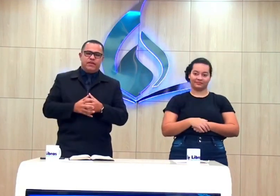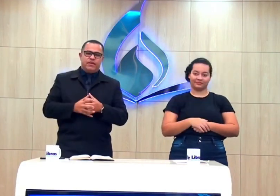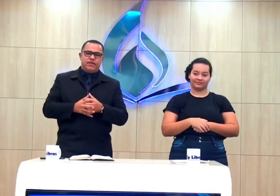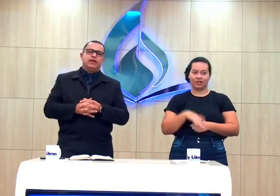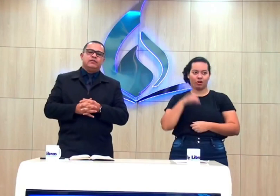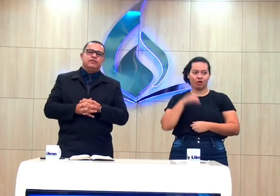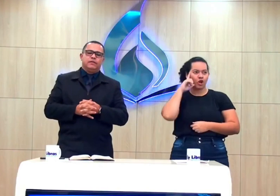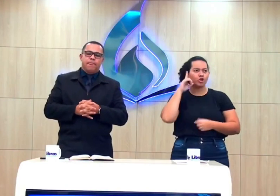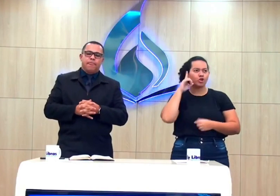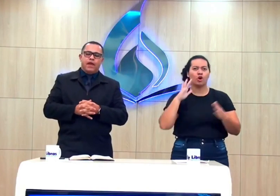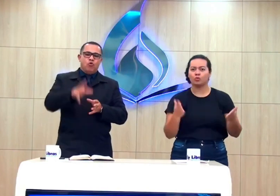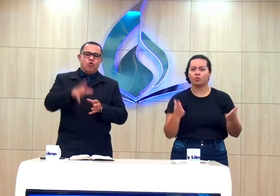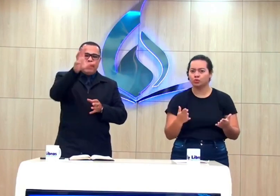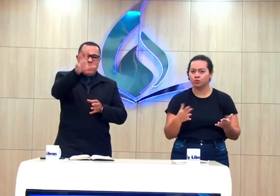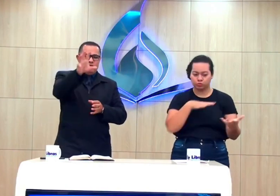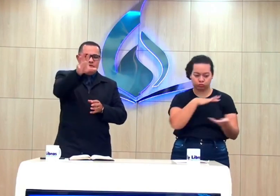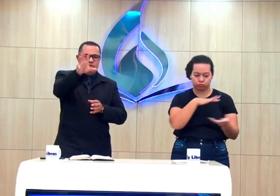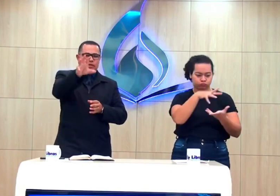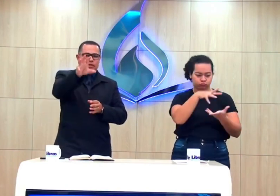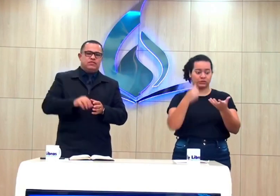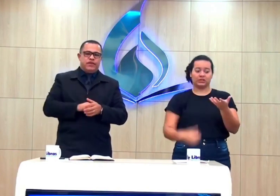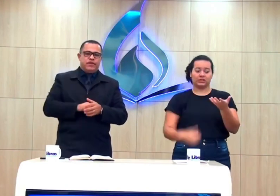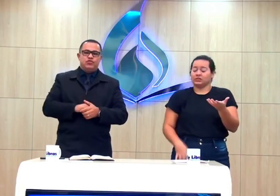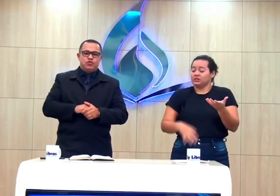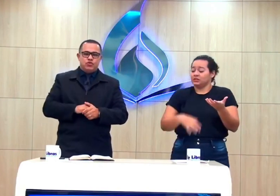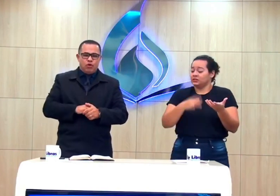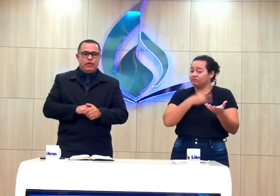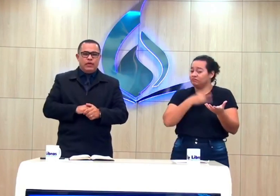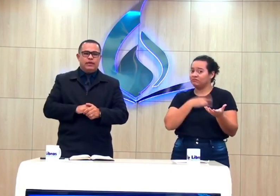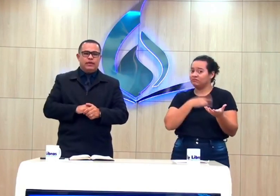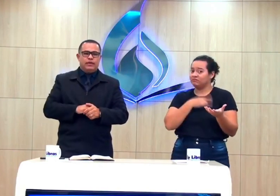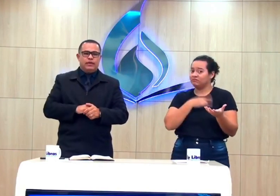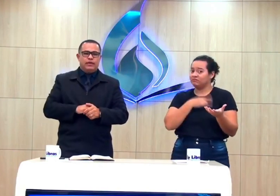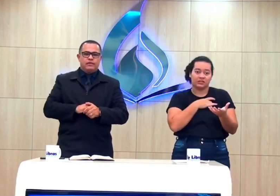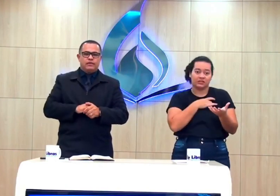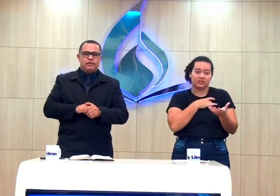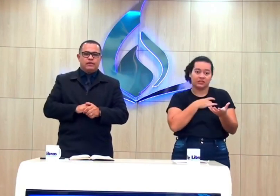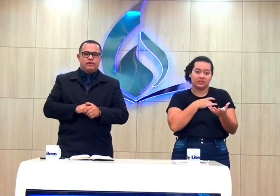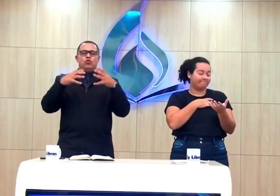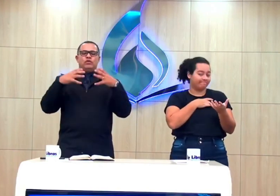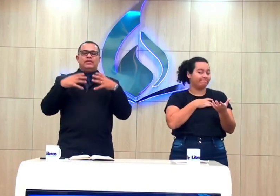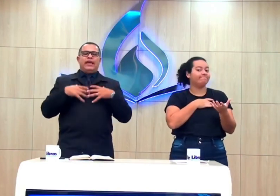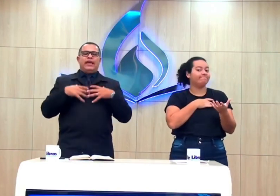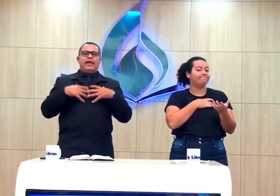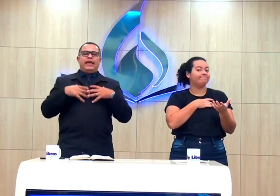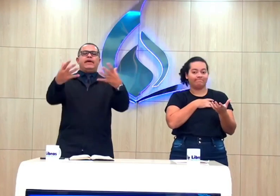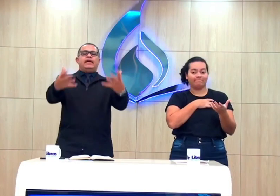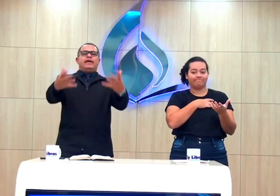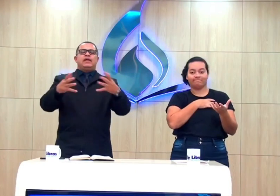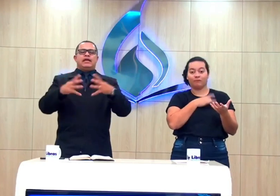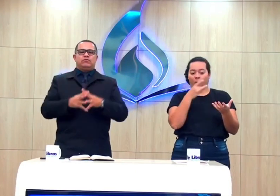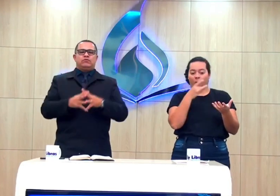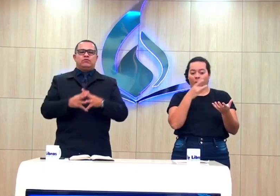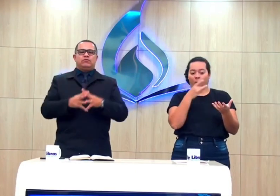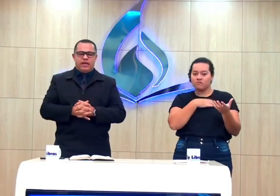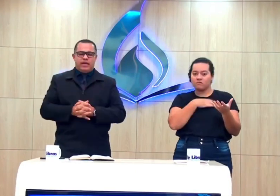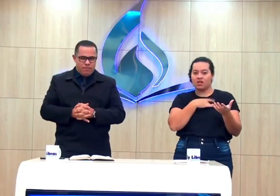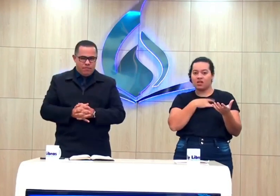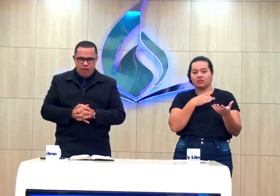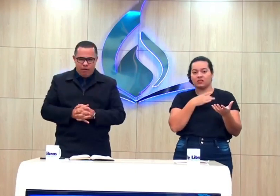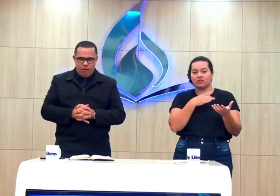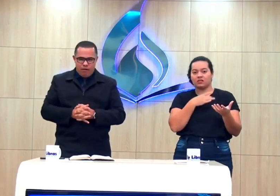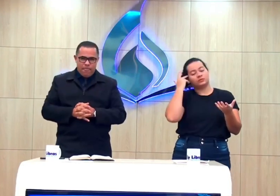estamos vivenciando, o medo muitas das vezes nos domina. O ter o medo natural